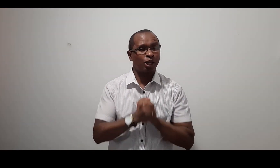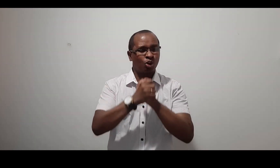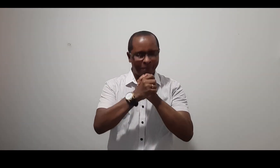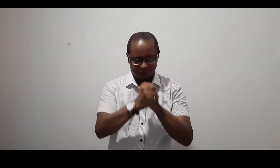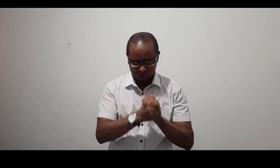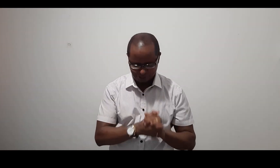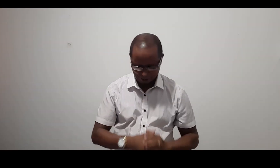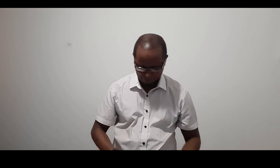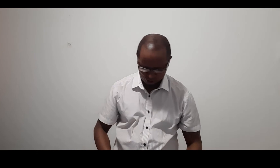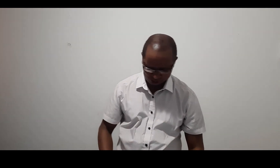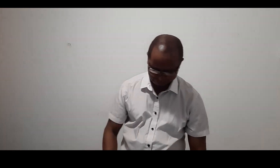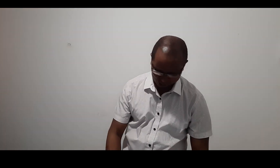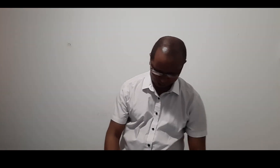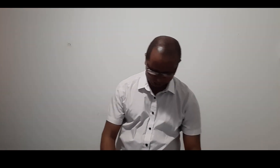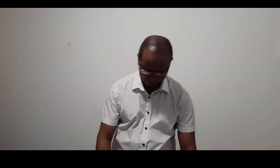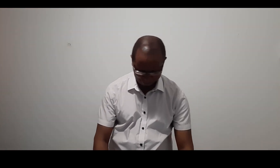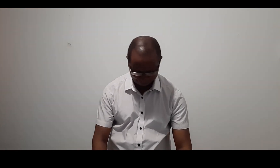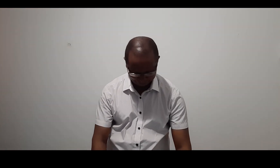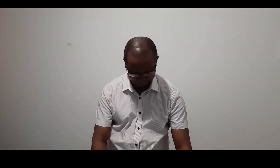tonga madio tsy masina.